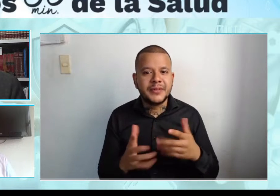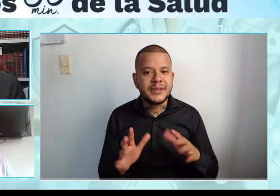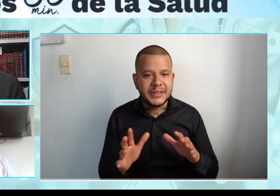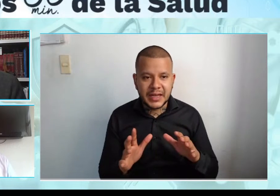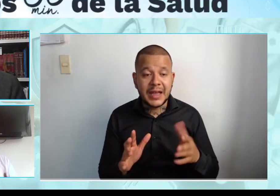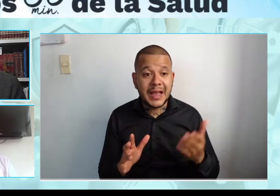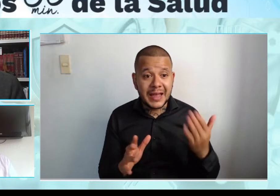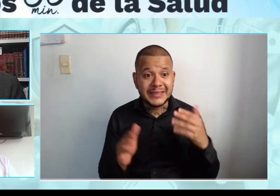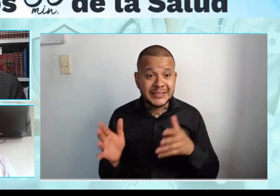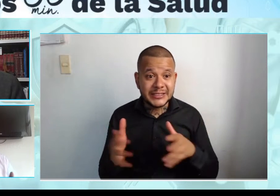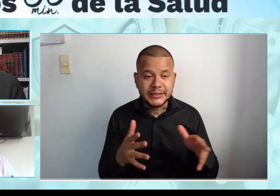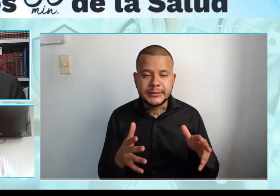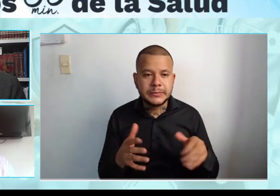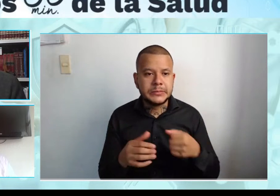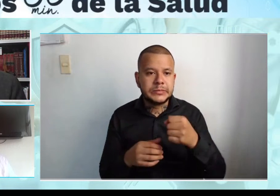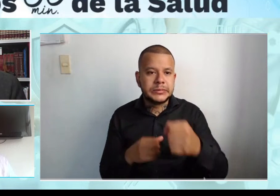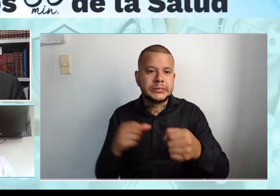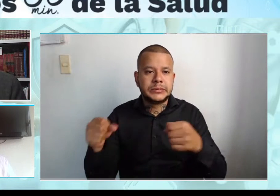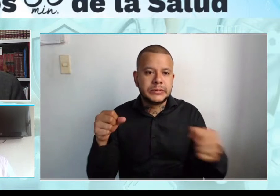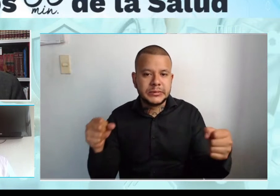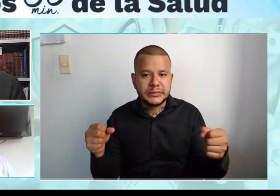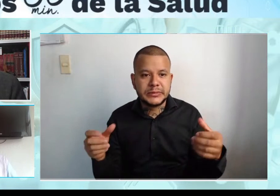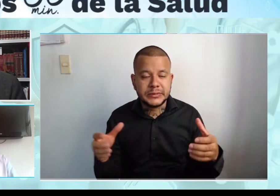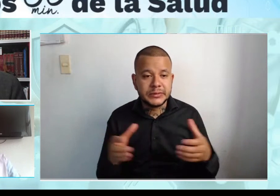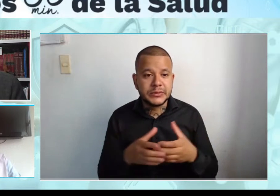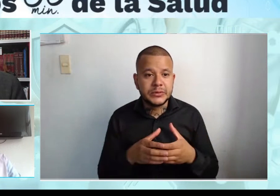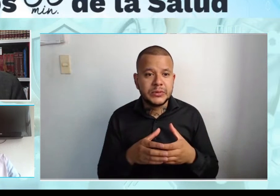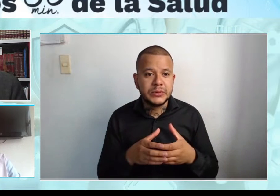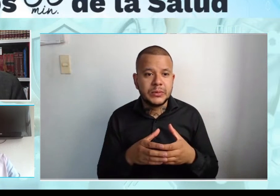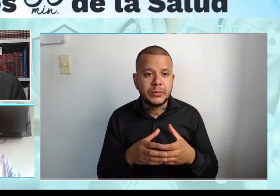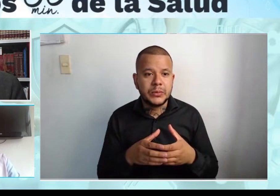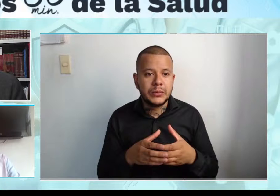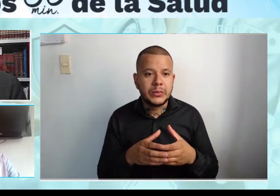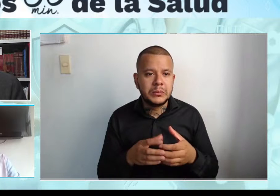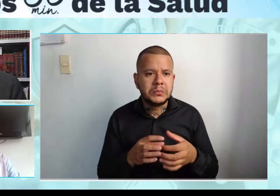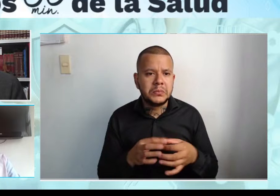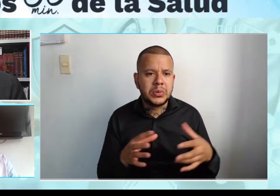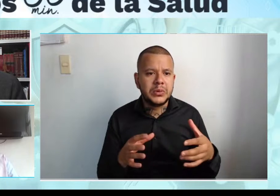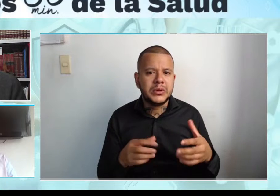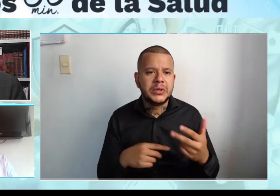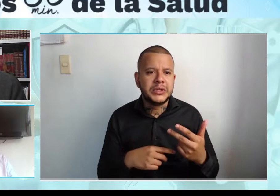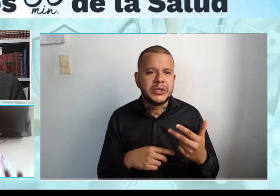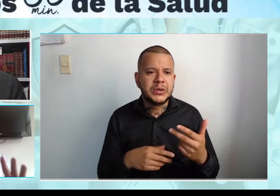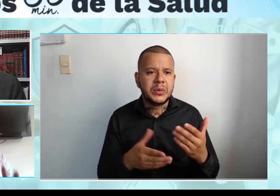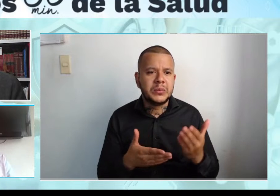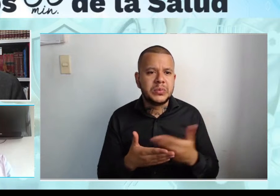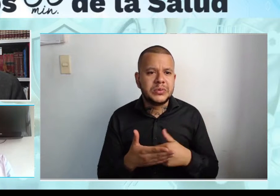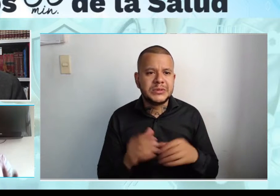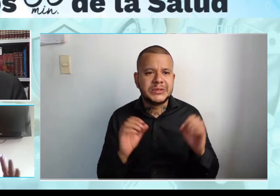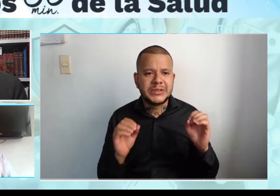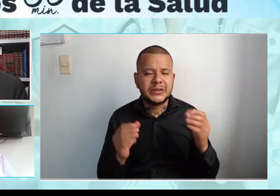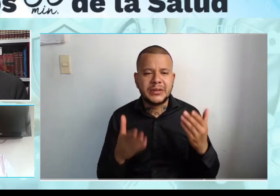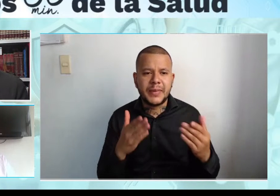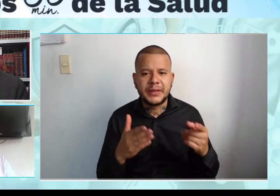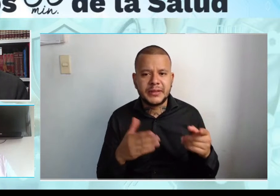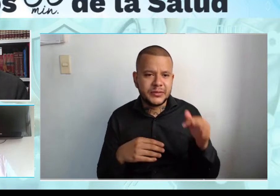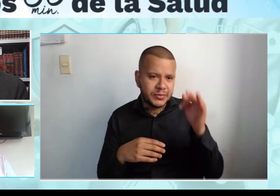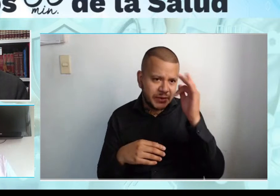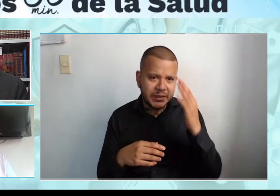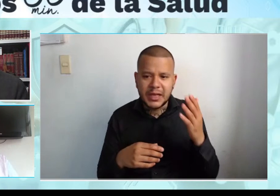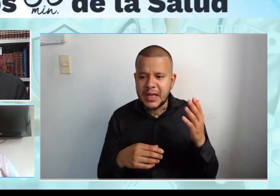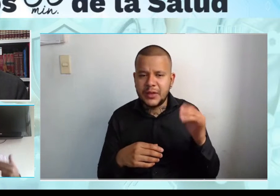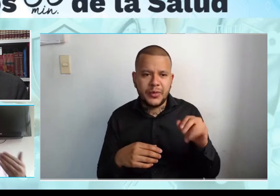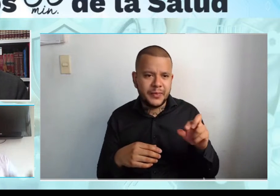Donde se había capacitado, y los equipos o bien nos quedaron incompletos, o no quedó ningún recurso humano en ese hospital o en